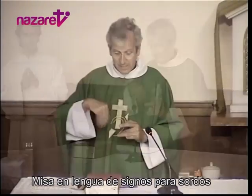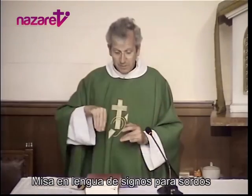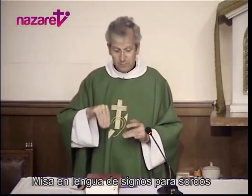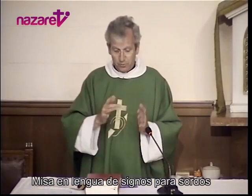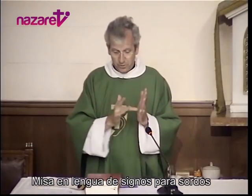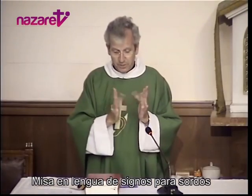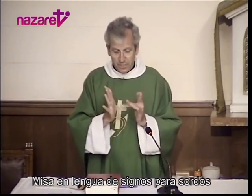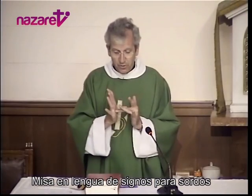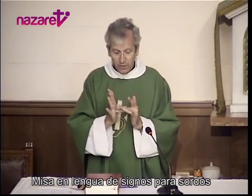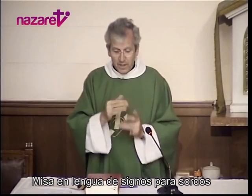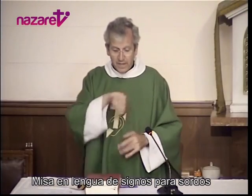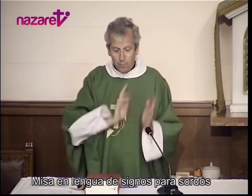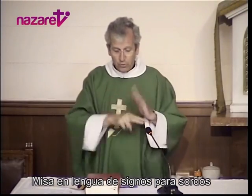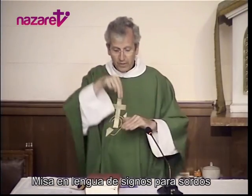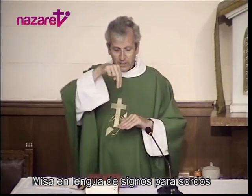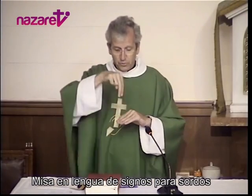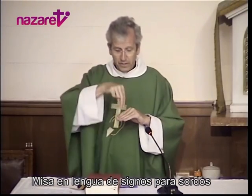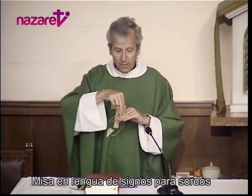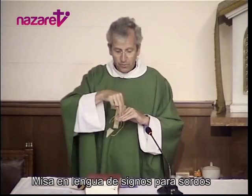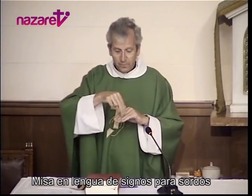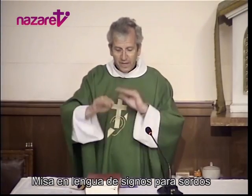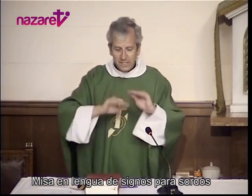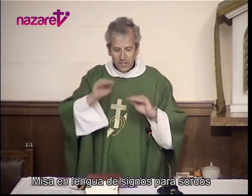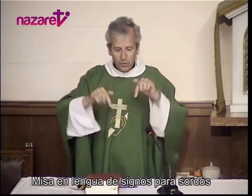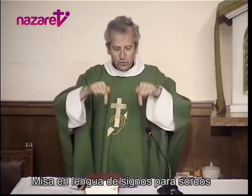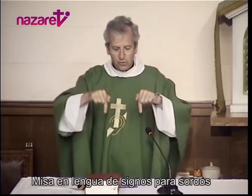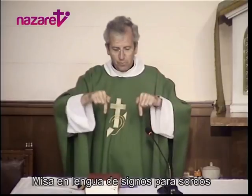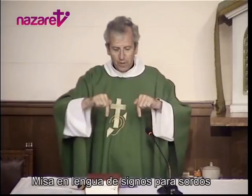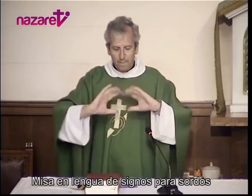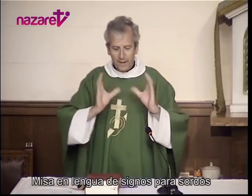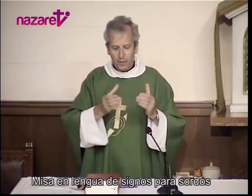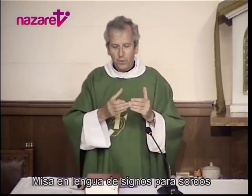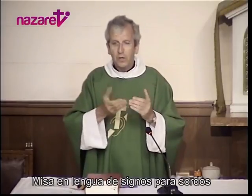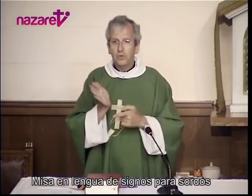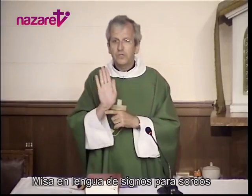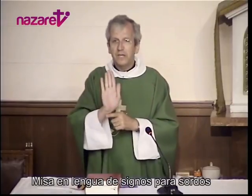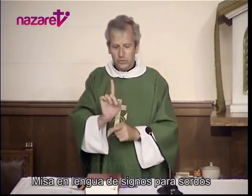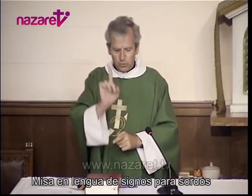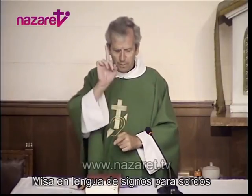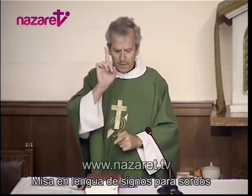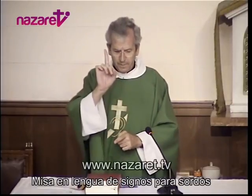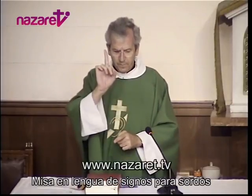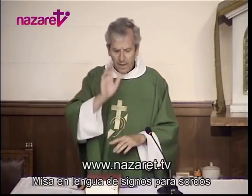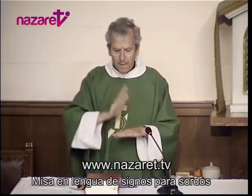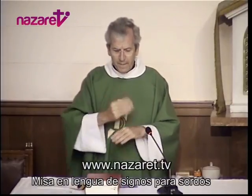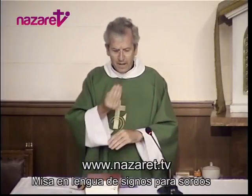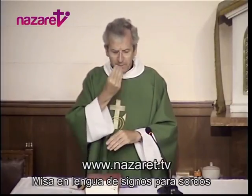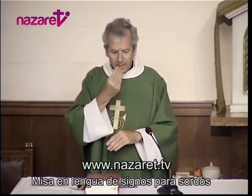mismo Señor, que ha muerto y ha resucitado, es quien hoy nos convoca para reunirnos en su nombre, para